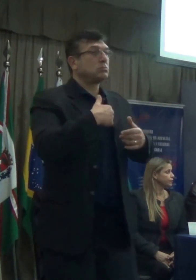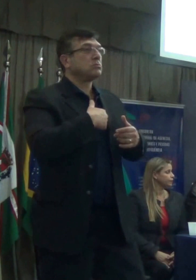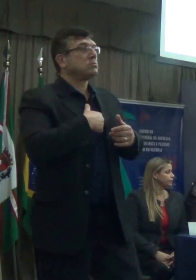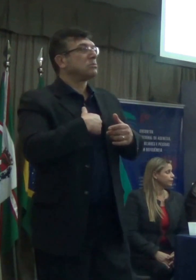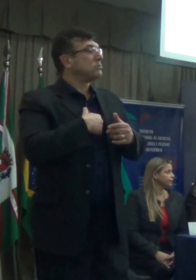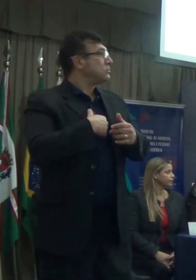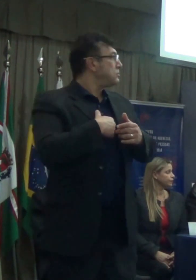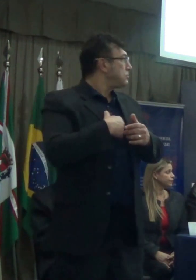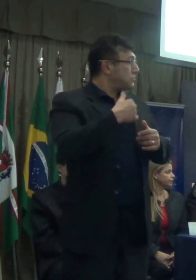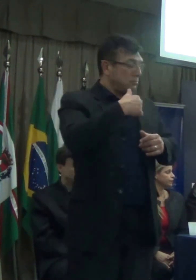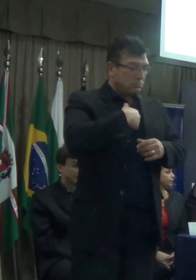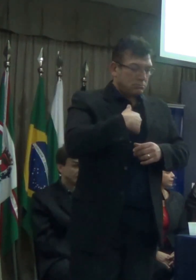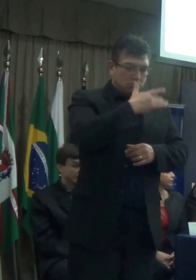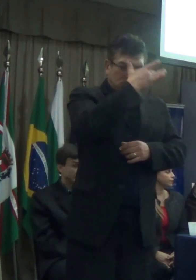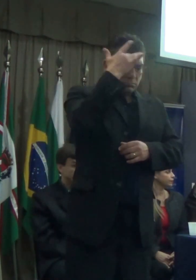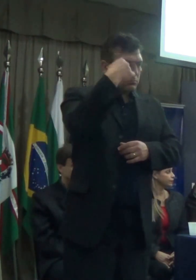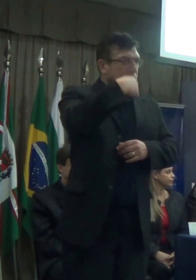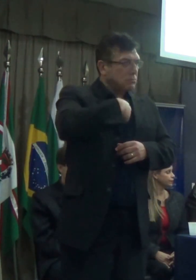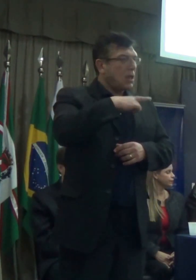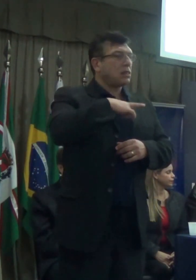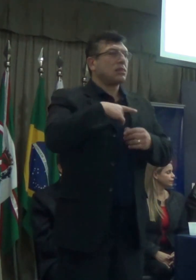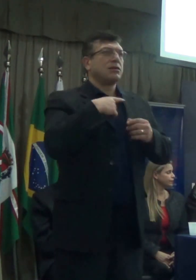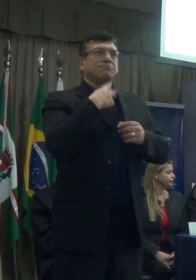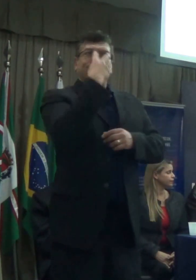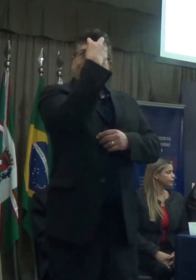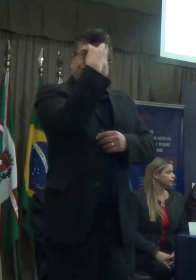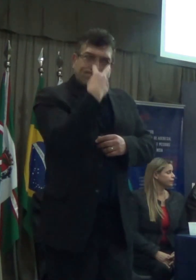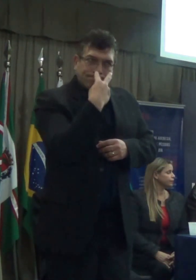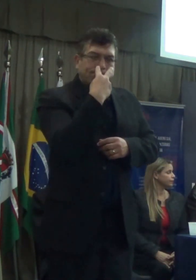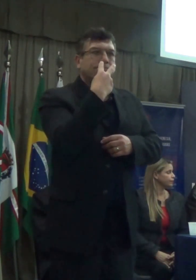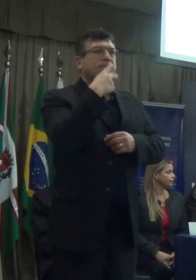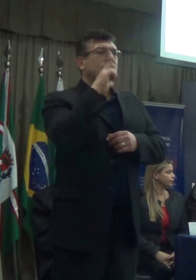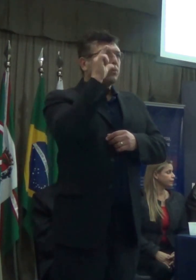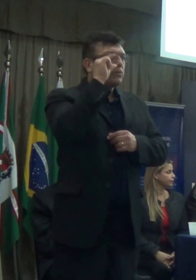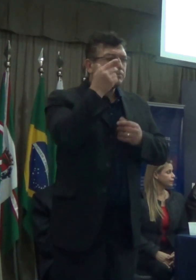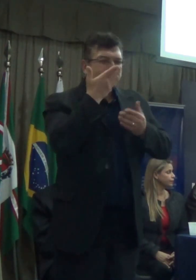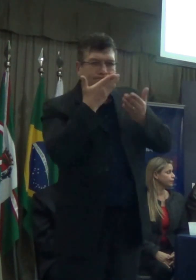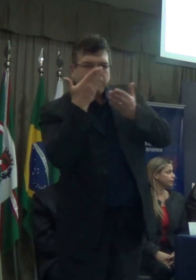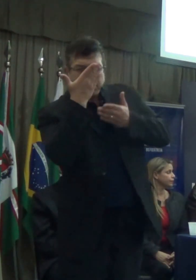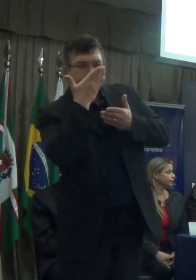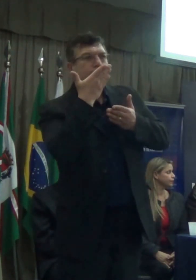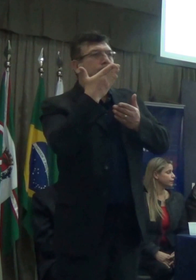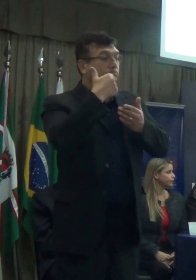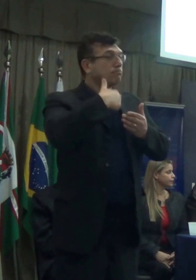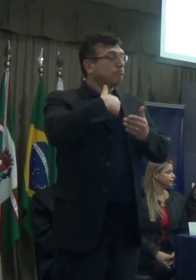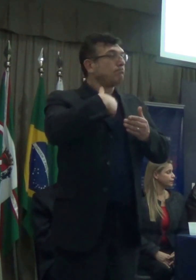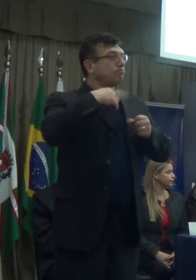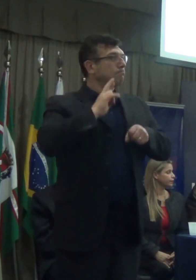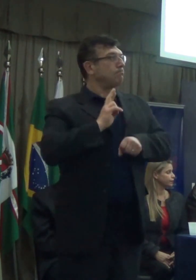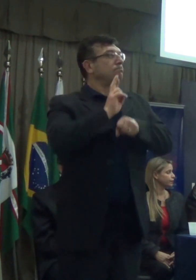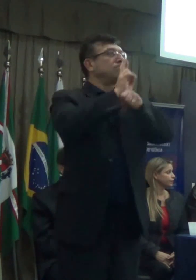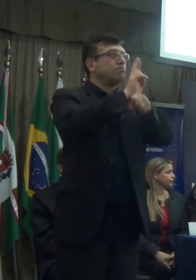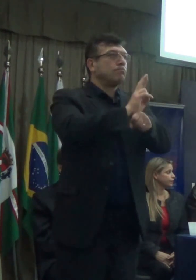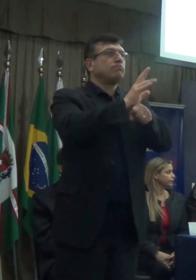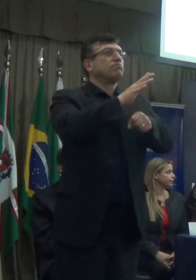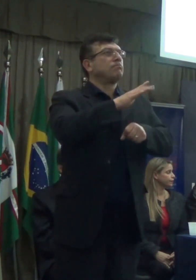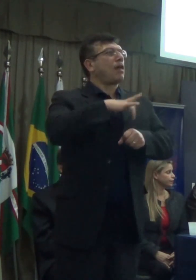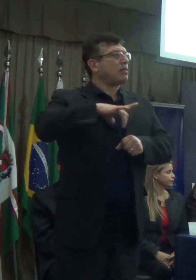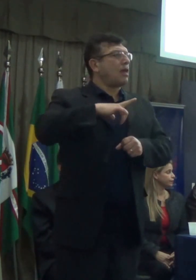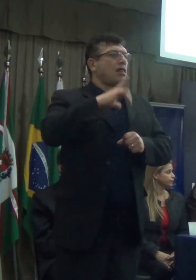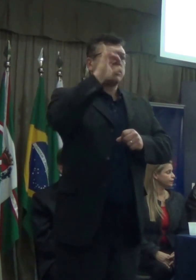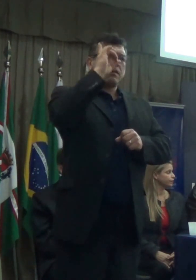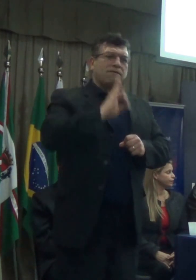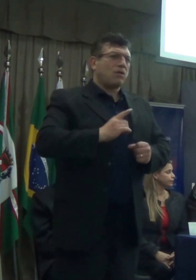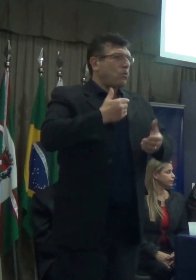pessoa com deficiência visual baixa visão mas vou representando aqui né todas as nossas